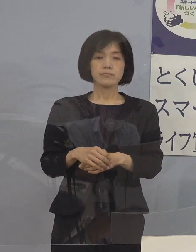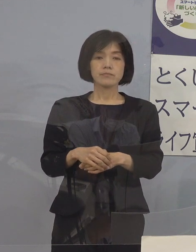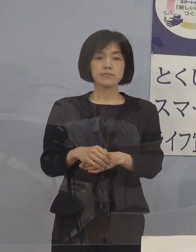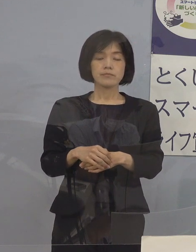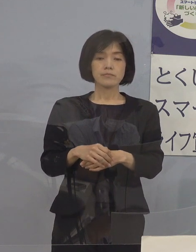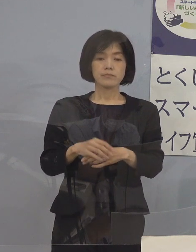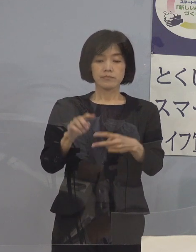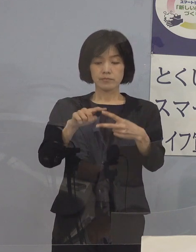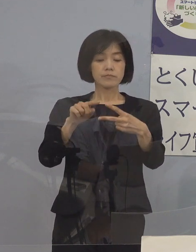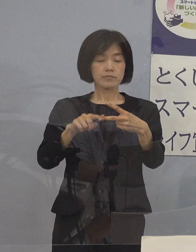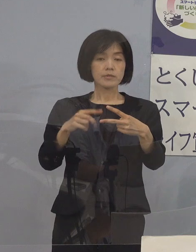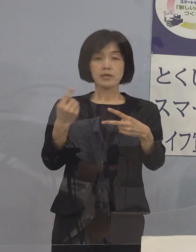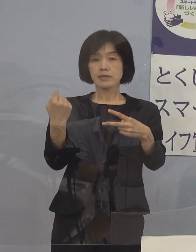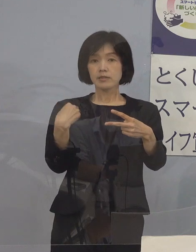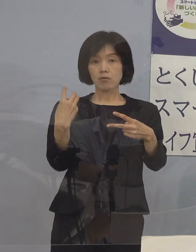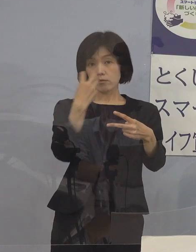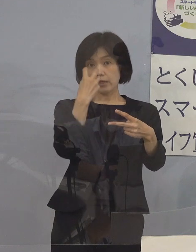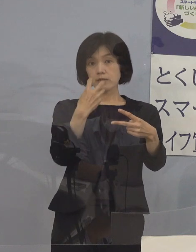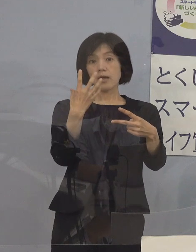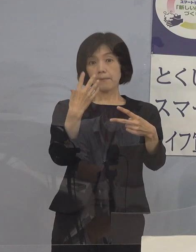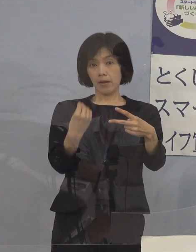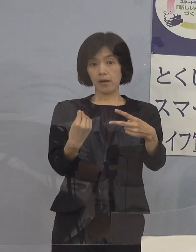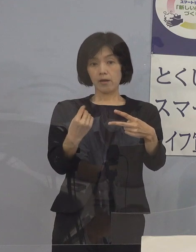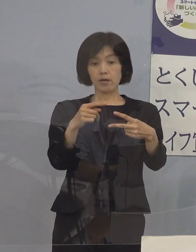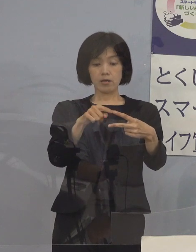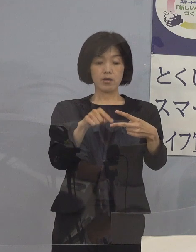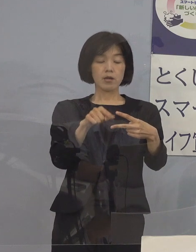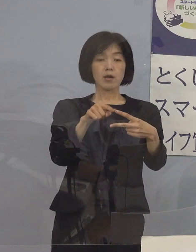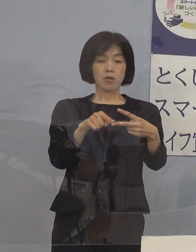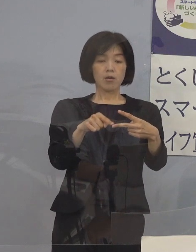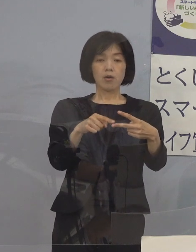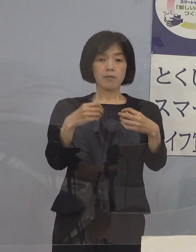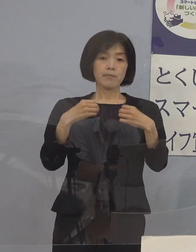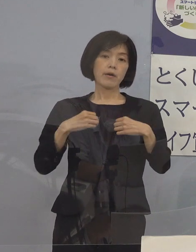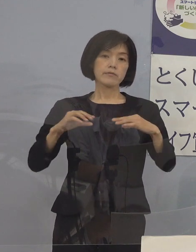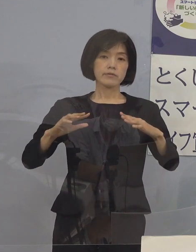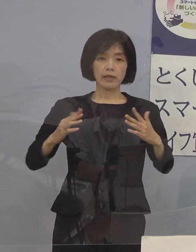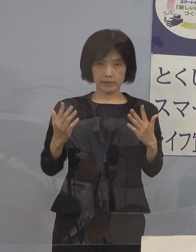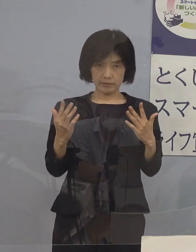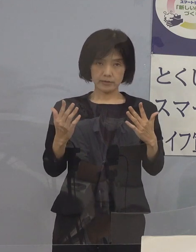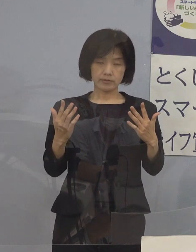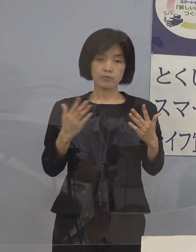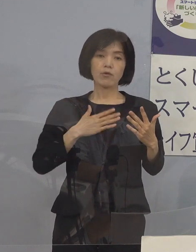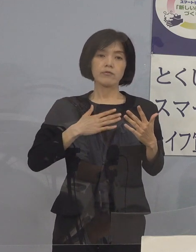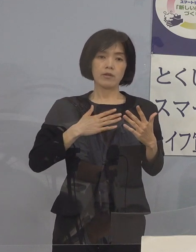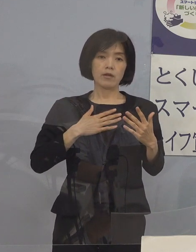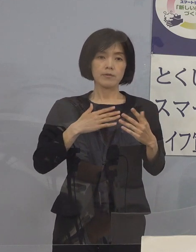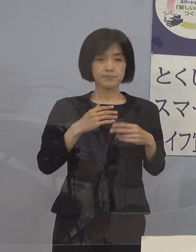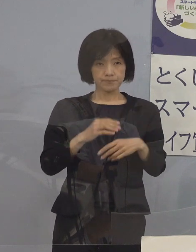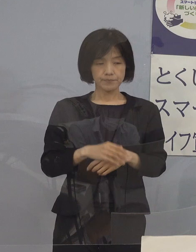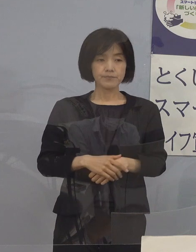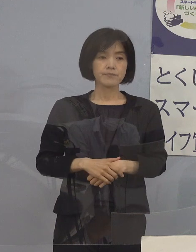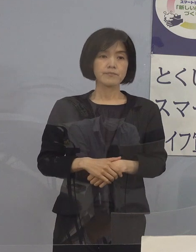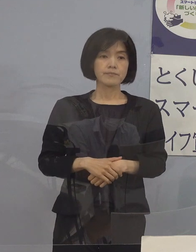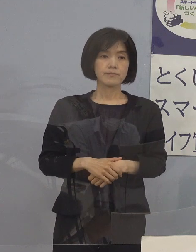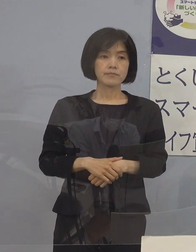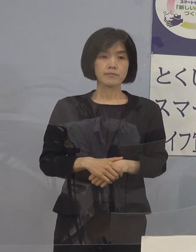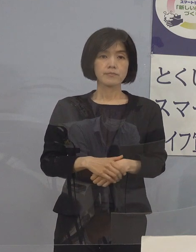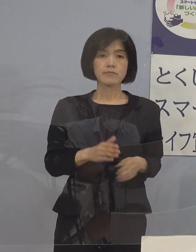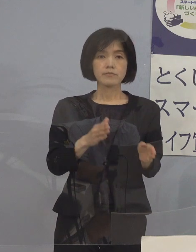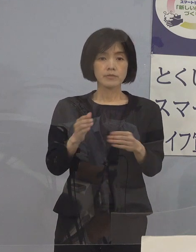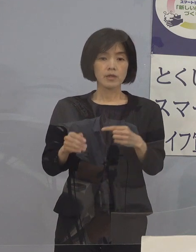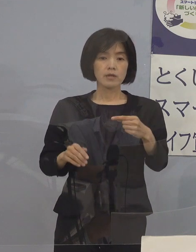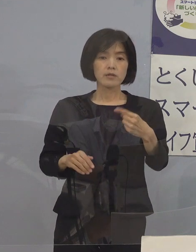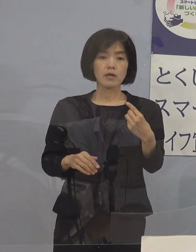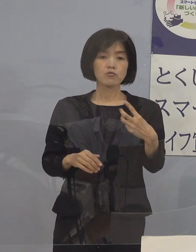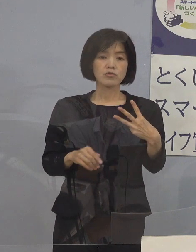日検査が済んでおりまして、お二人とも陰性が確認されております。